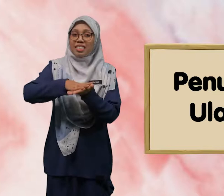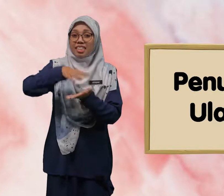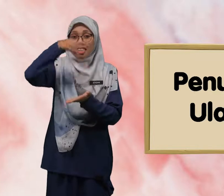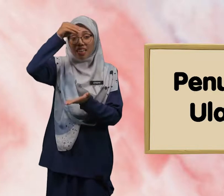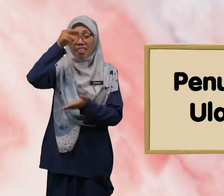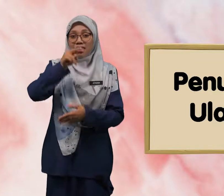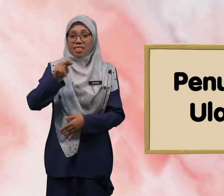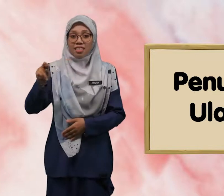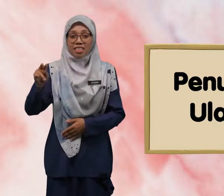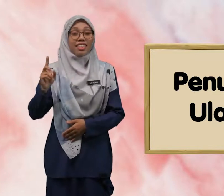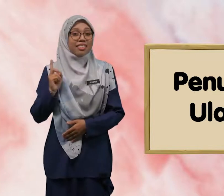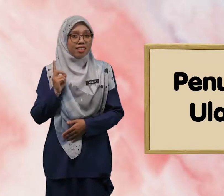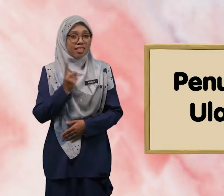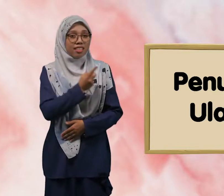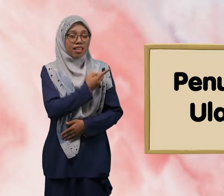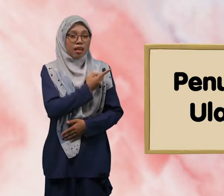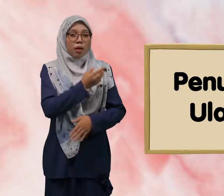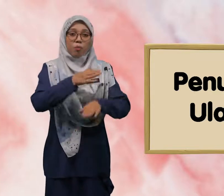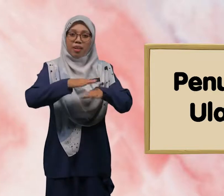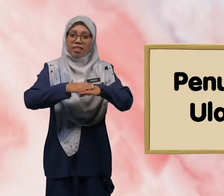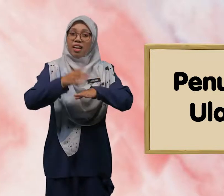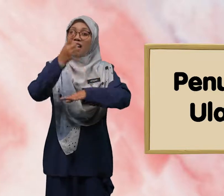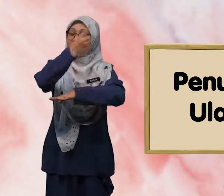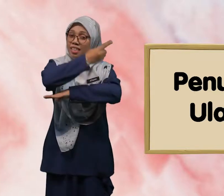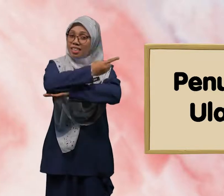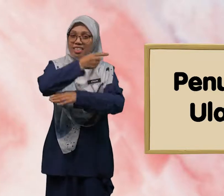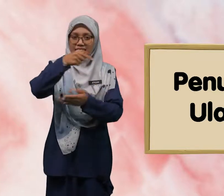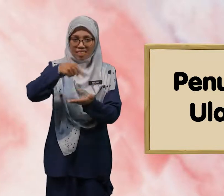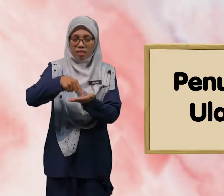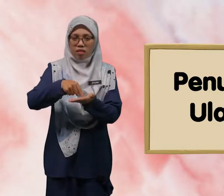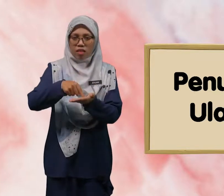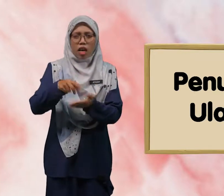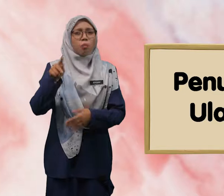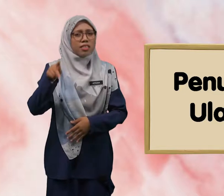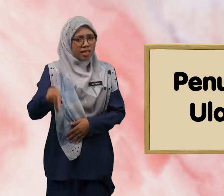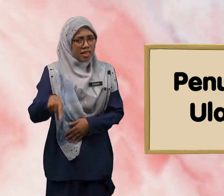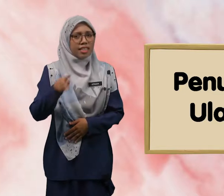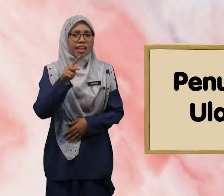pembelajaran kita pada hari ini pastikan